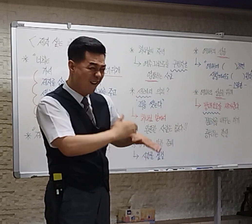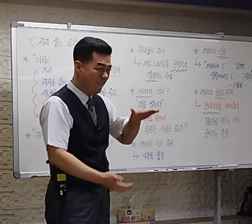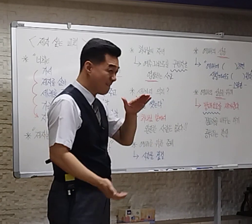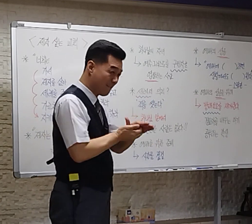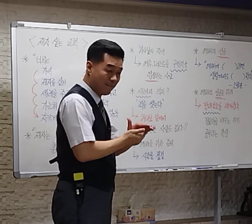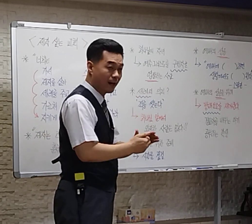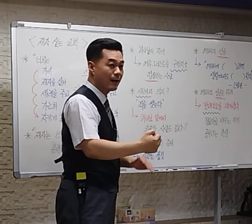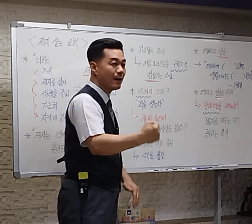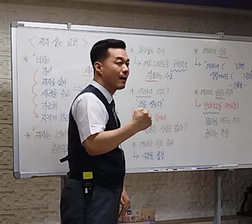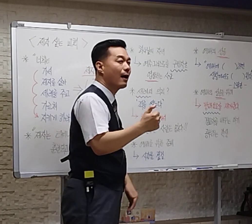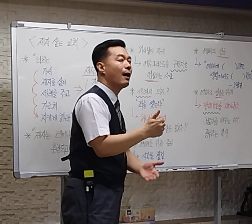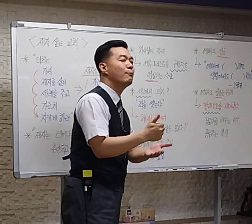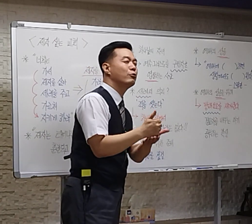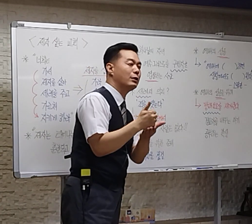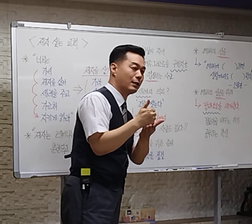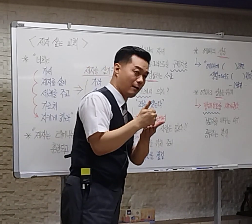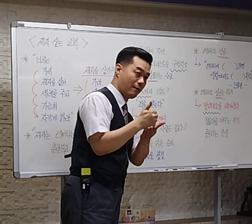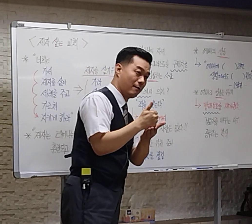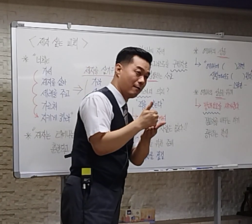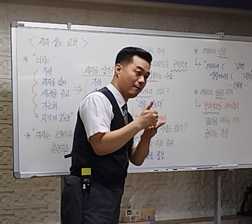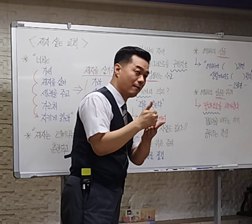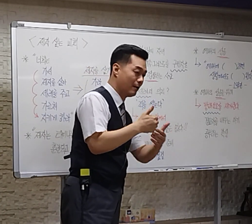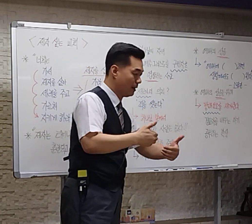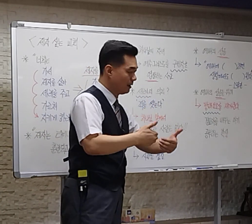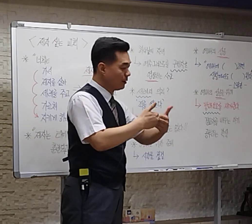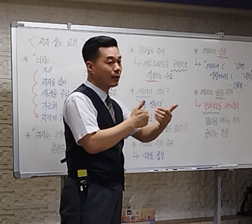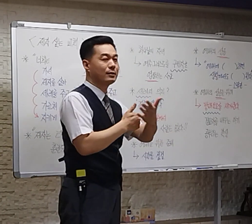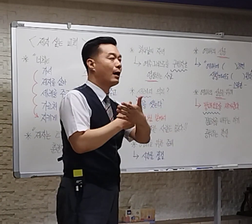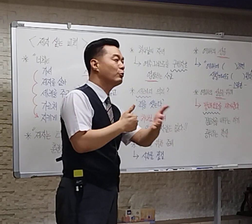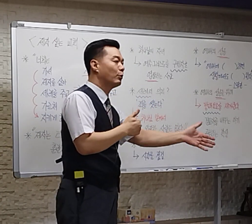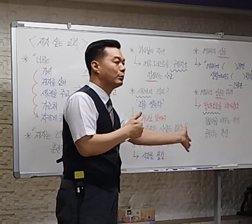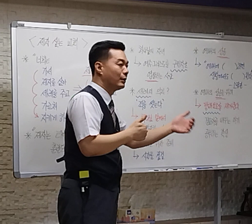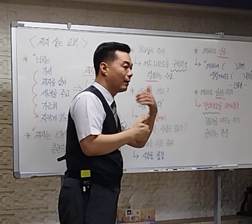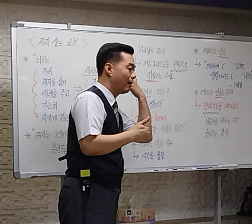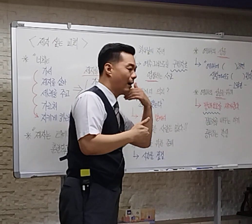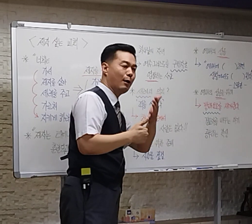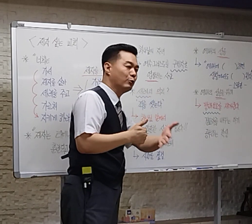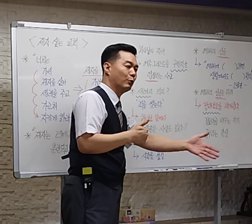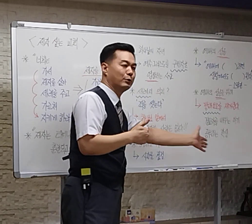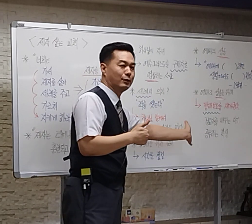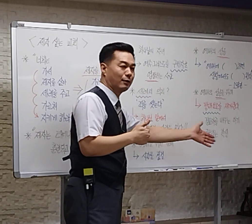가장 강한 분이니까. 대적할 자 아무도 없으니까.